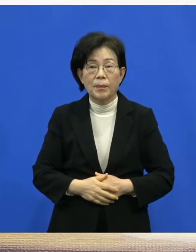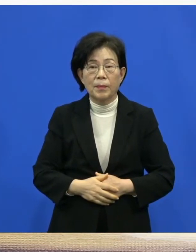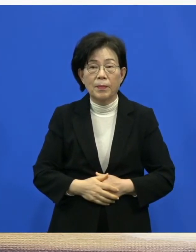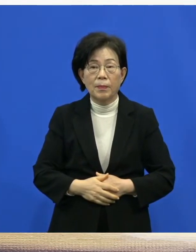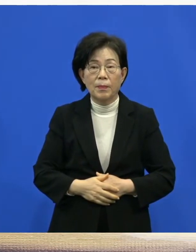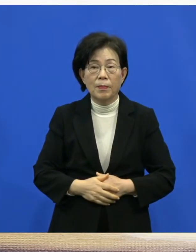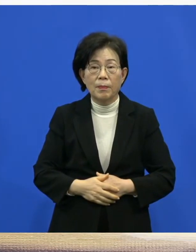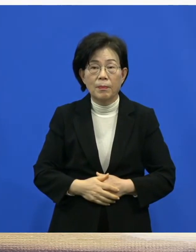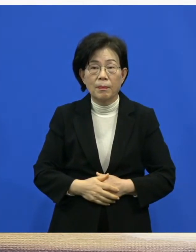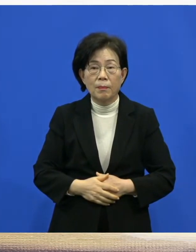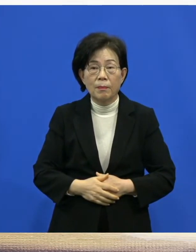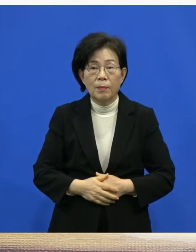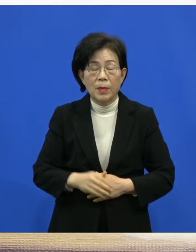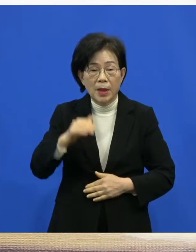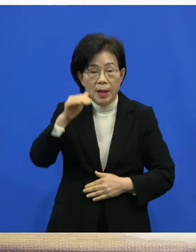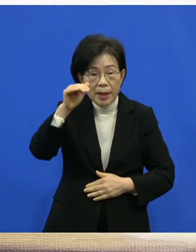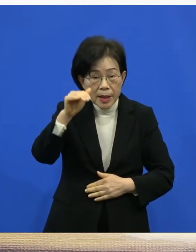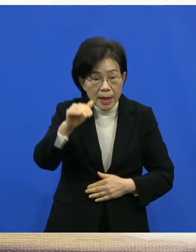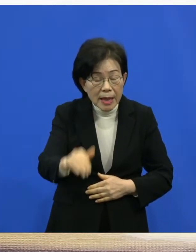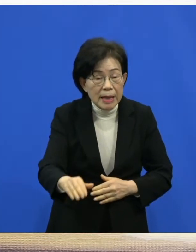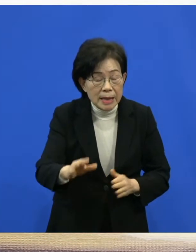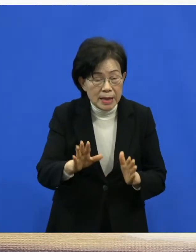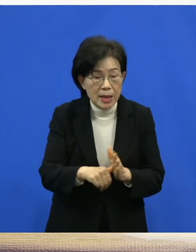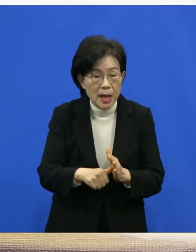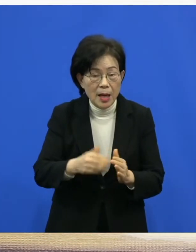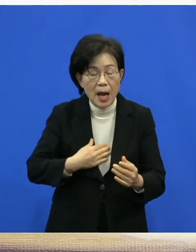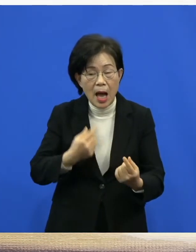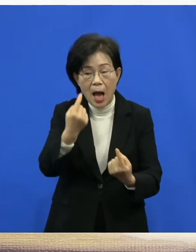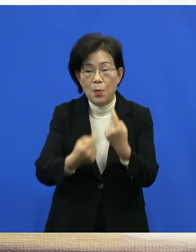여러분 떨어질 때는 나보다 더 강한 것을 붙들어야 됩니다.